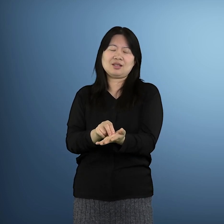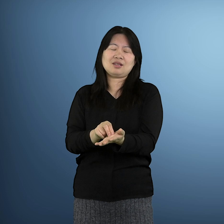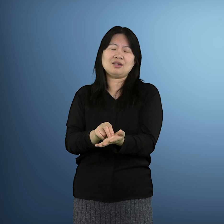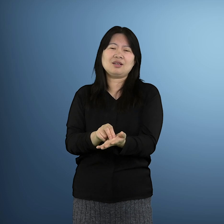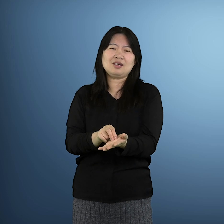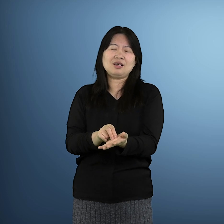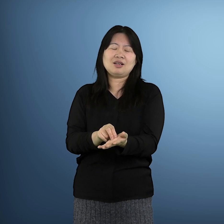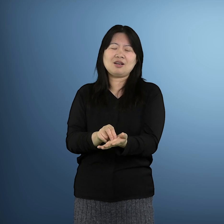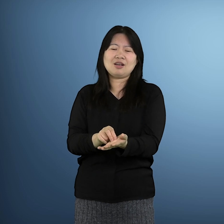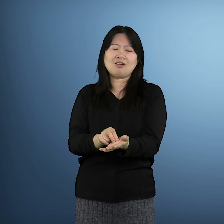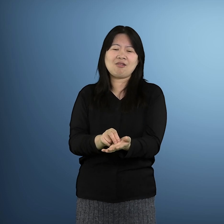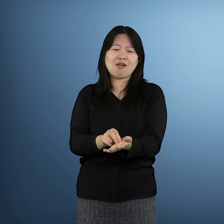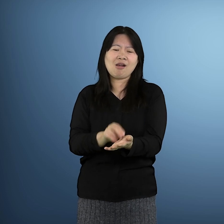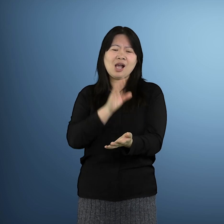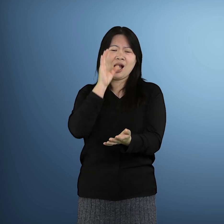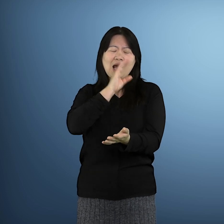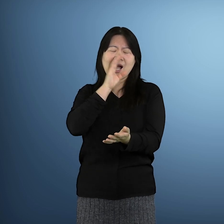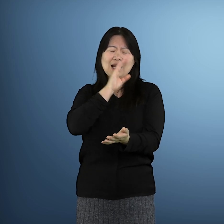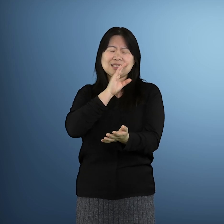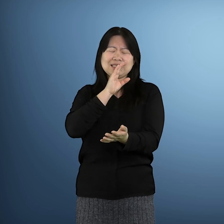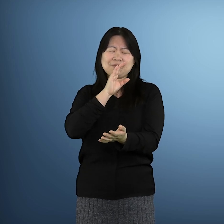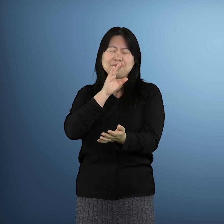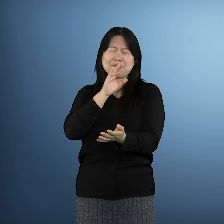구조적 악이 웅크리고 있어요.